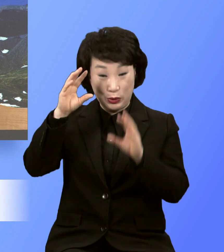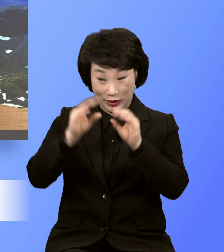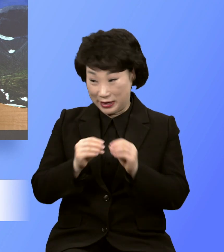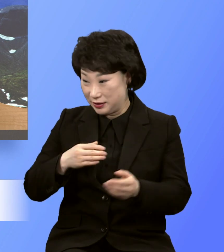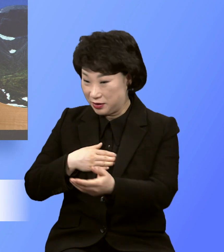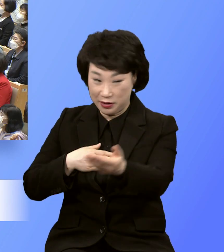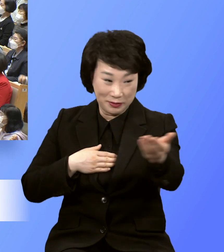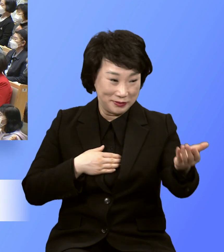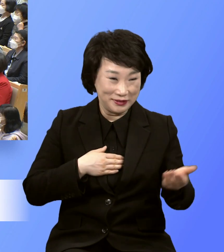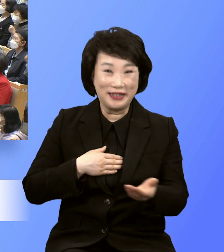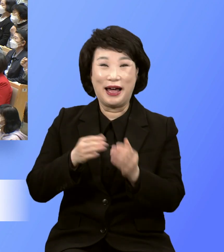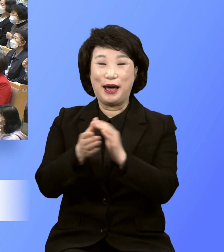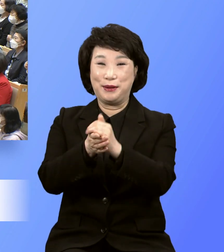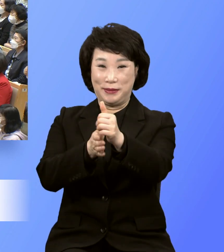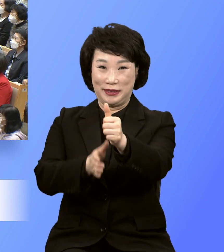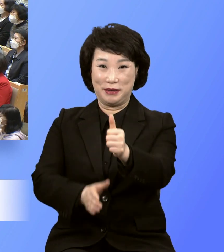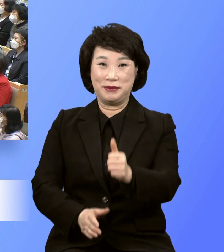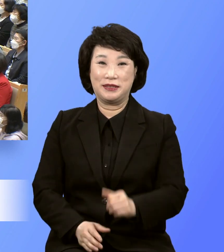동의하시면 아멘 합시다.